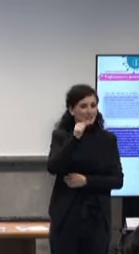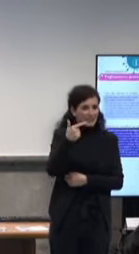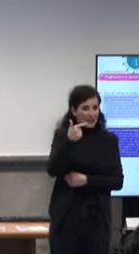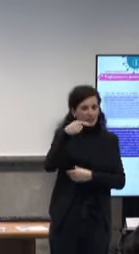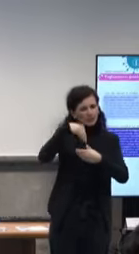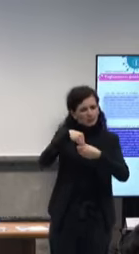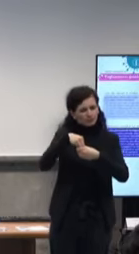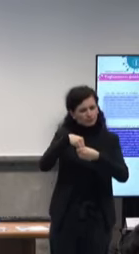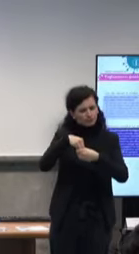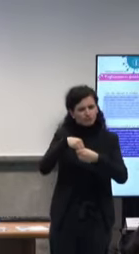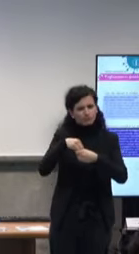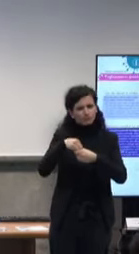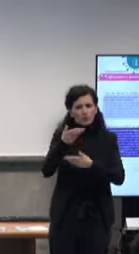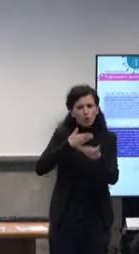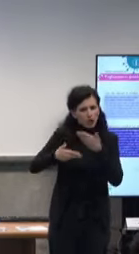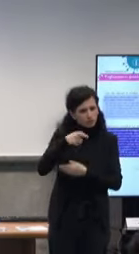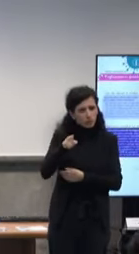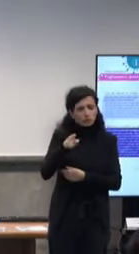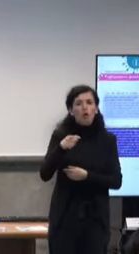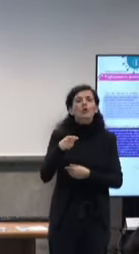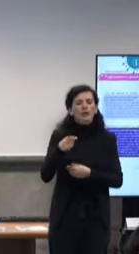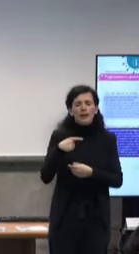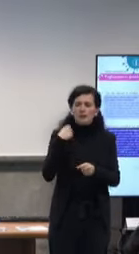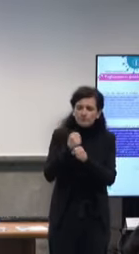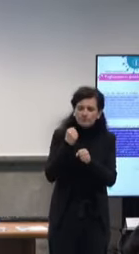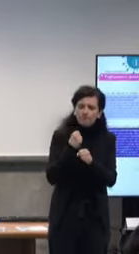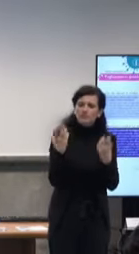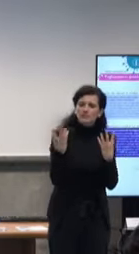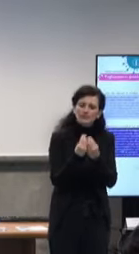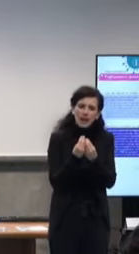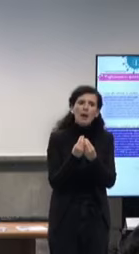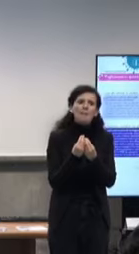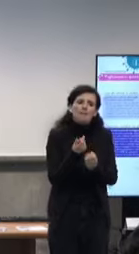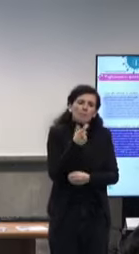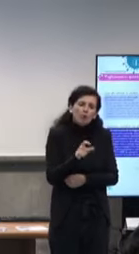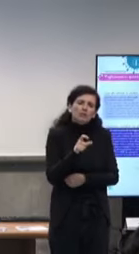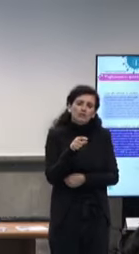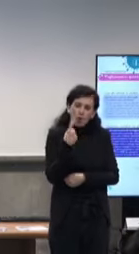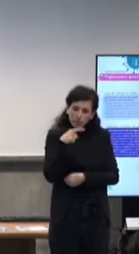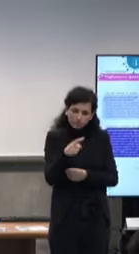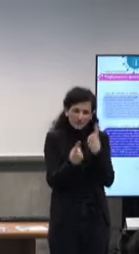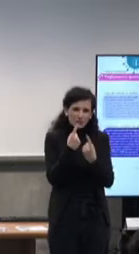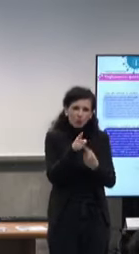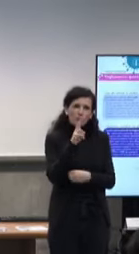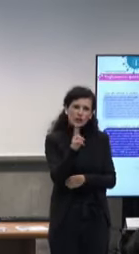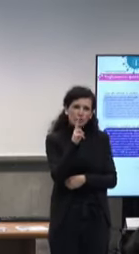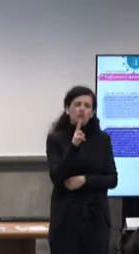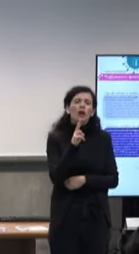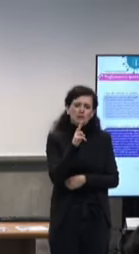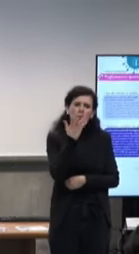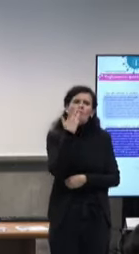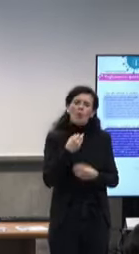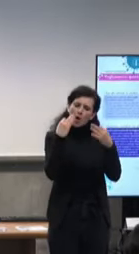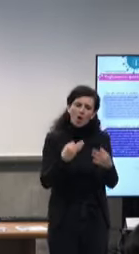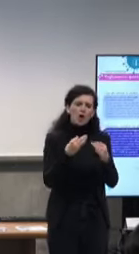l'istat stiamo lavorando con loro per mettere a punto una stima più precisa di questo come vi ho sempre detto come